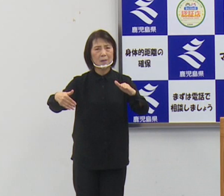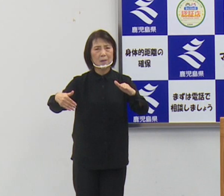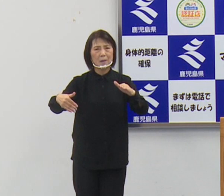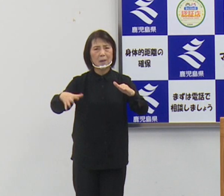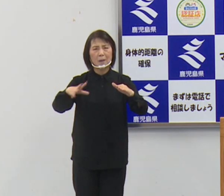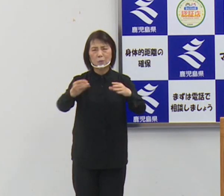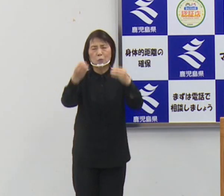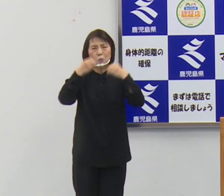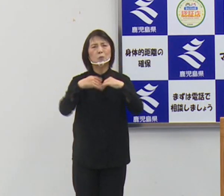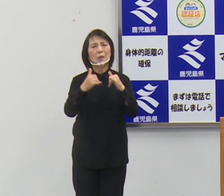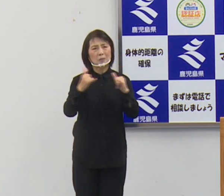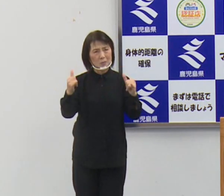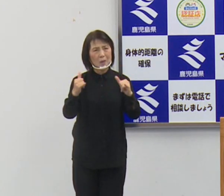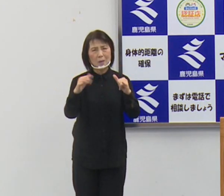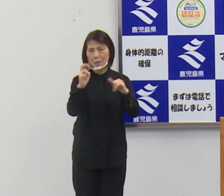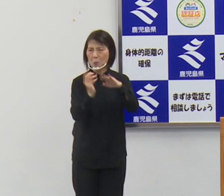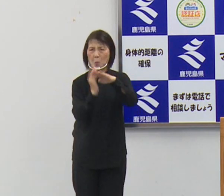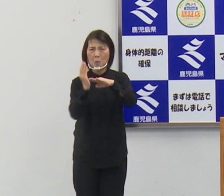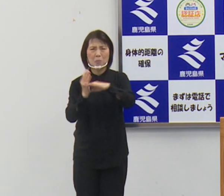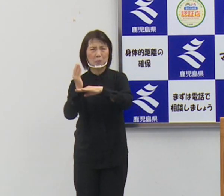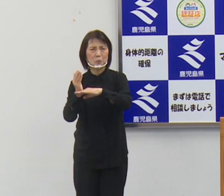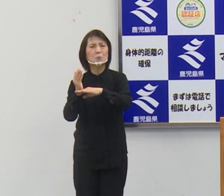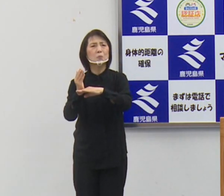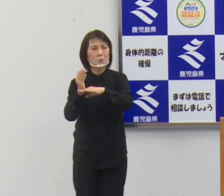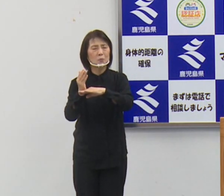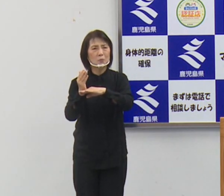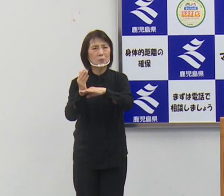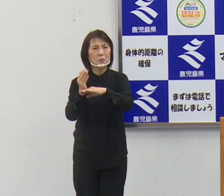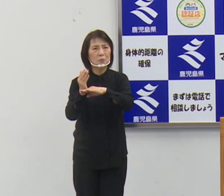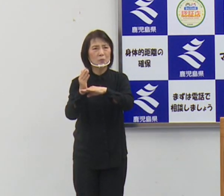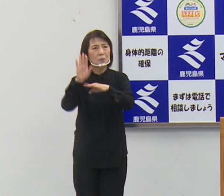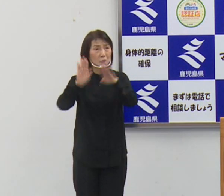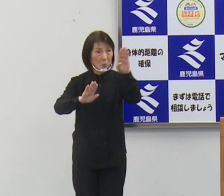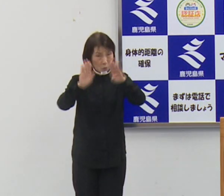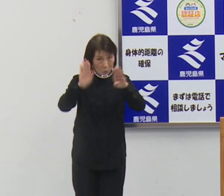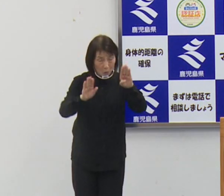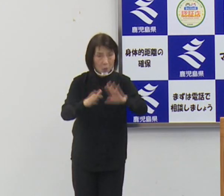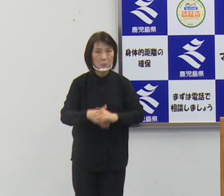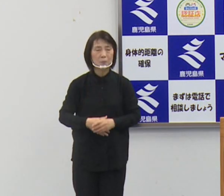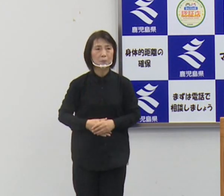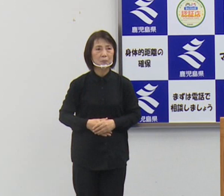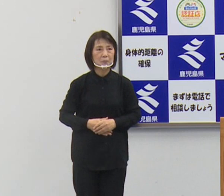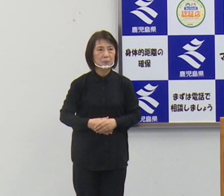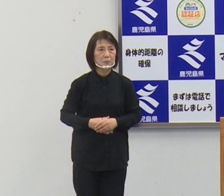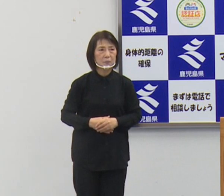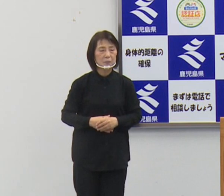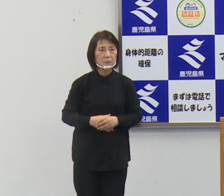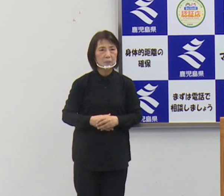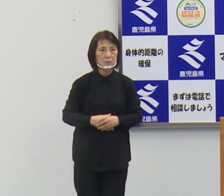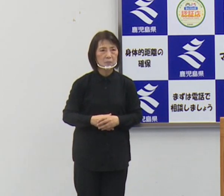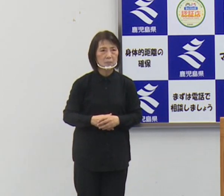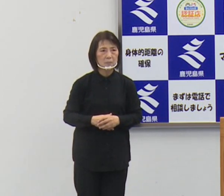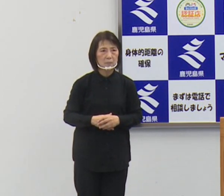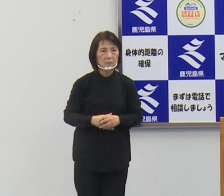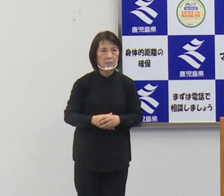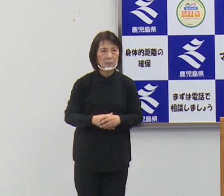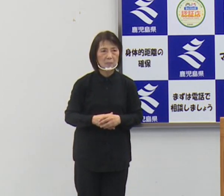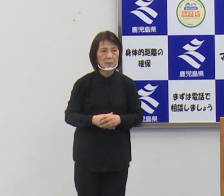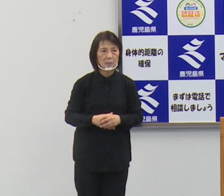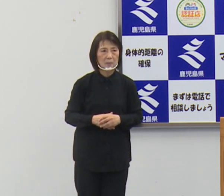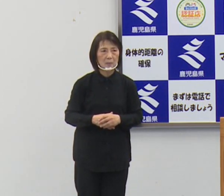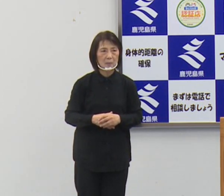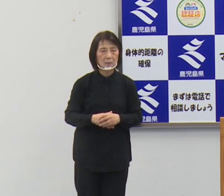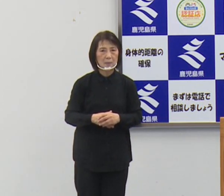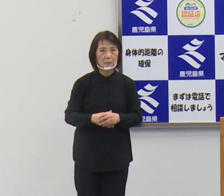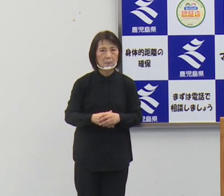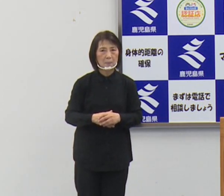染者数というのは30人を超えるような状況でもありますし、感染経路不明の割合も3割近い